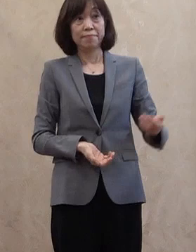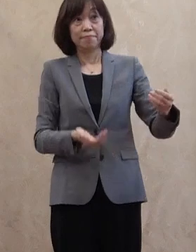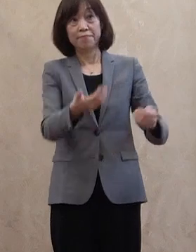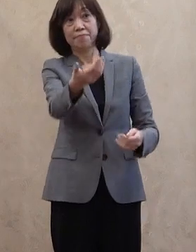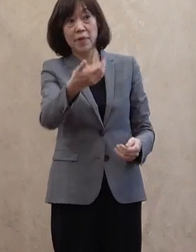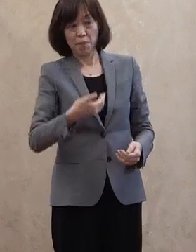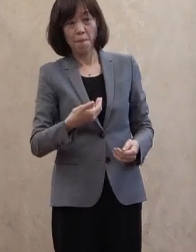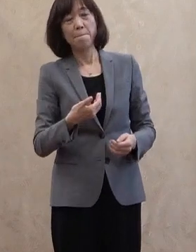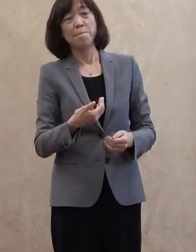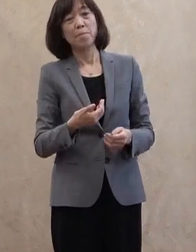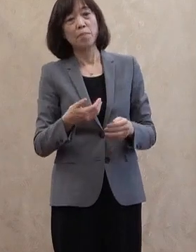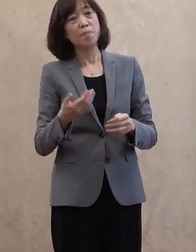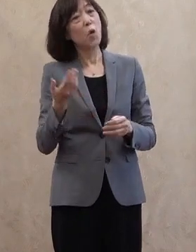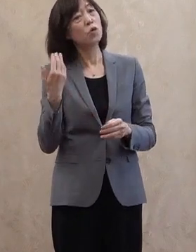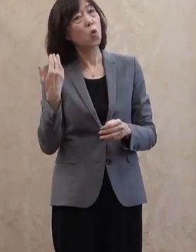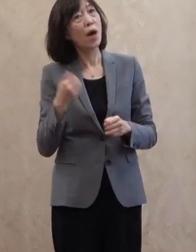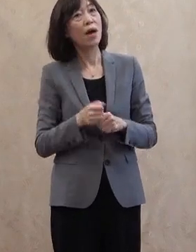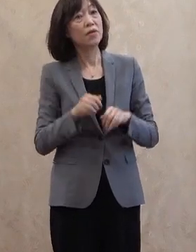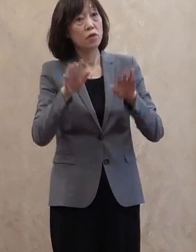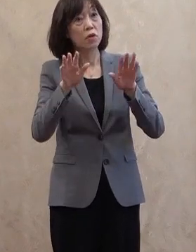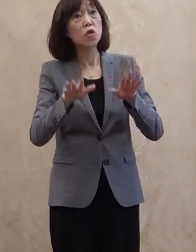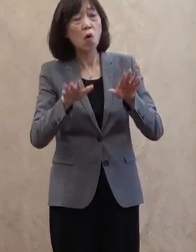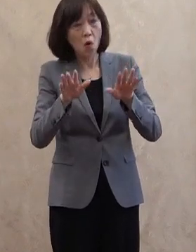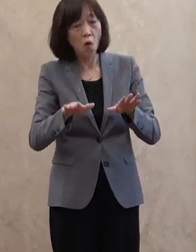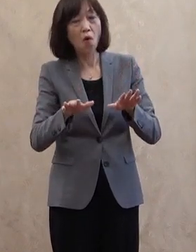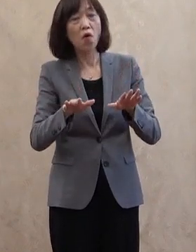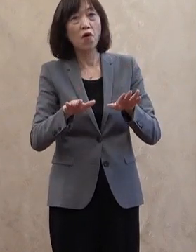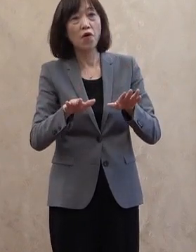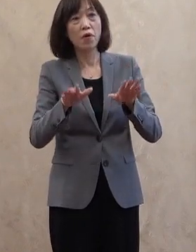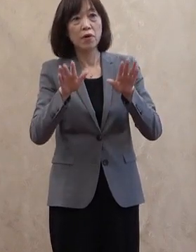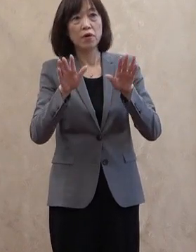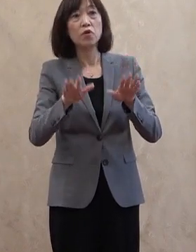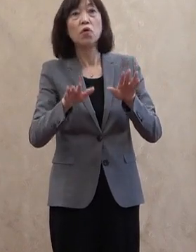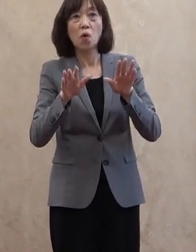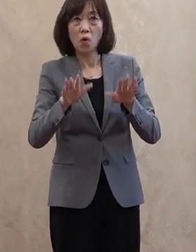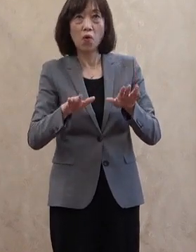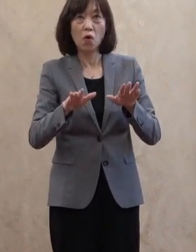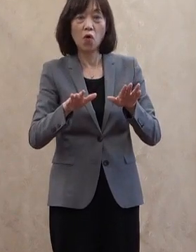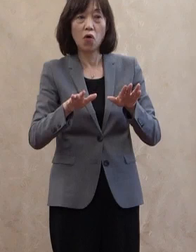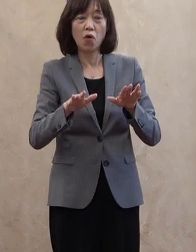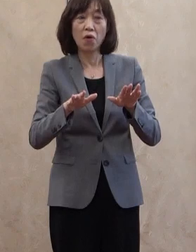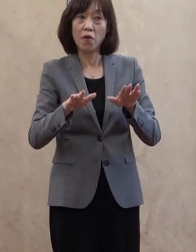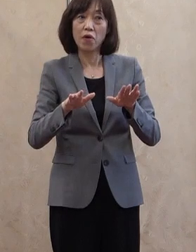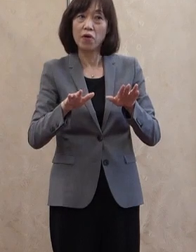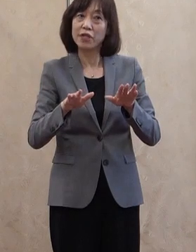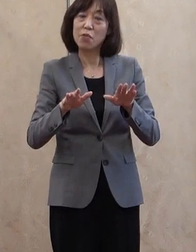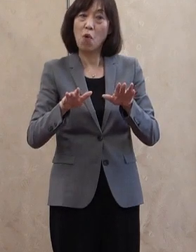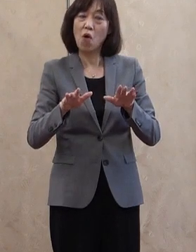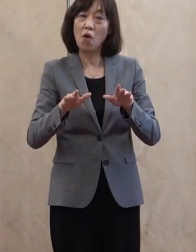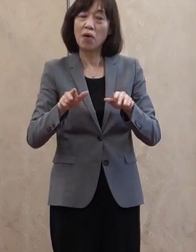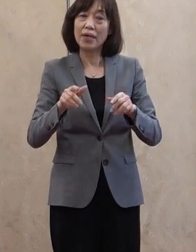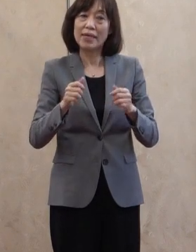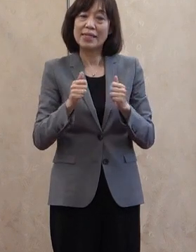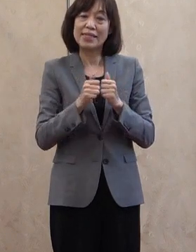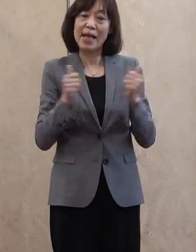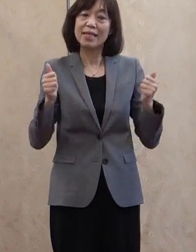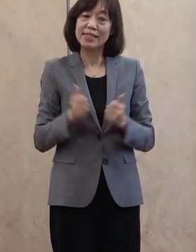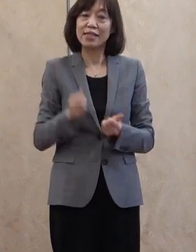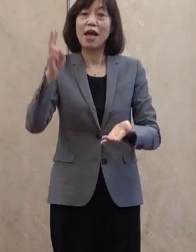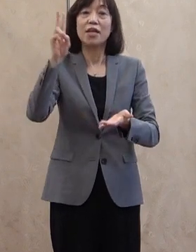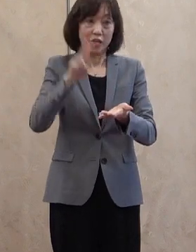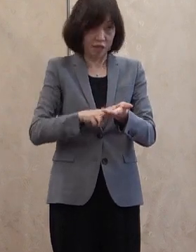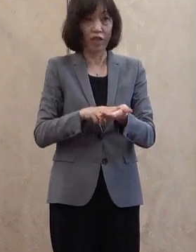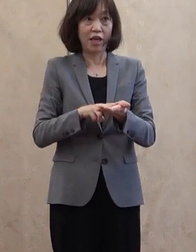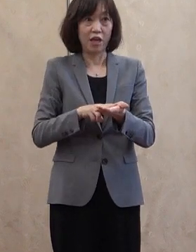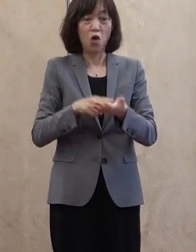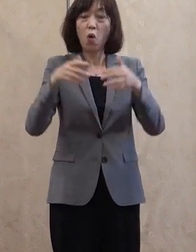当初は今日にも、まあ、遅くても今日にも返答がある予定、まあ、返答というか、まあ、正式な決定を